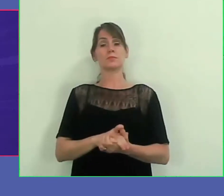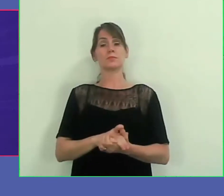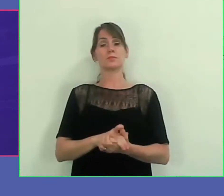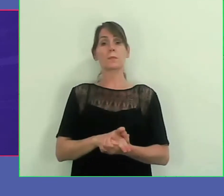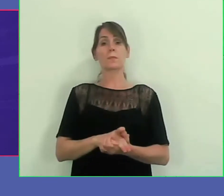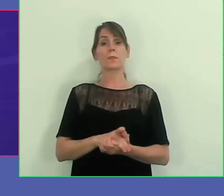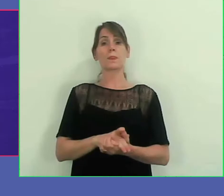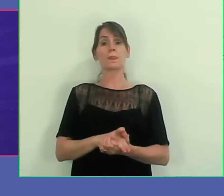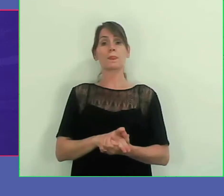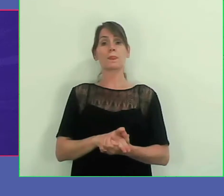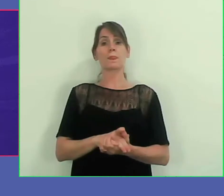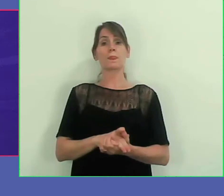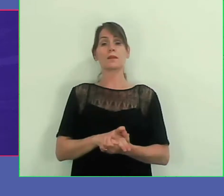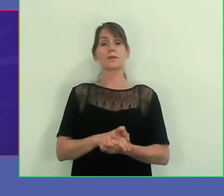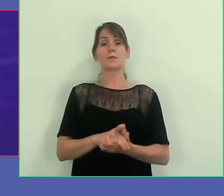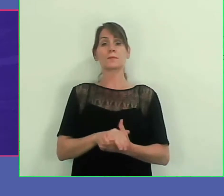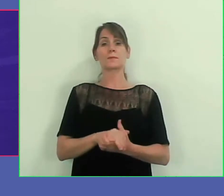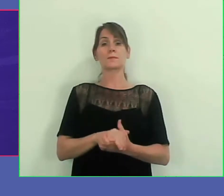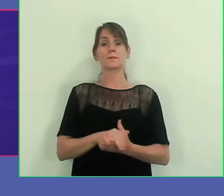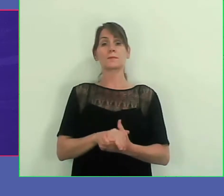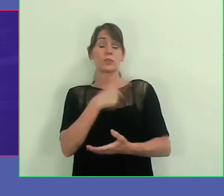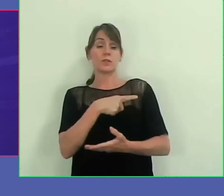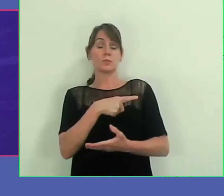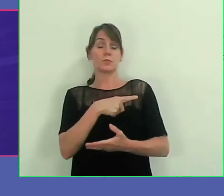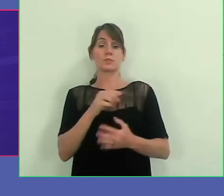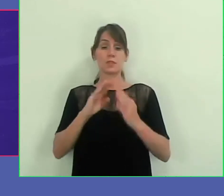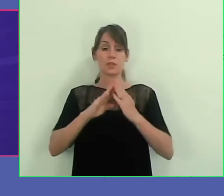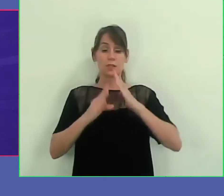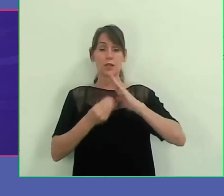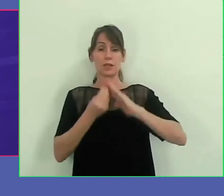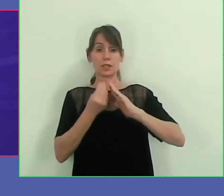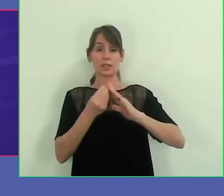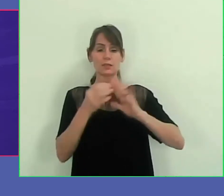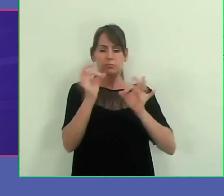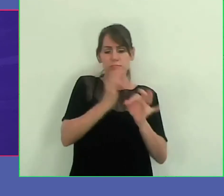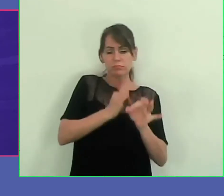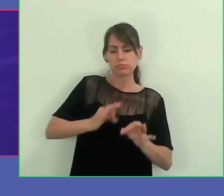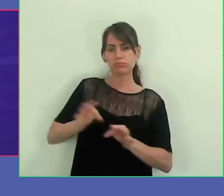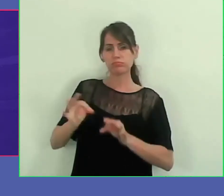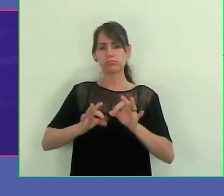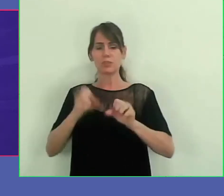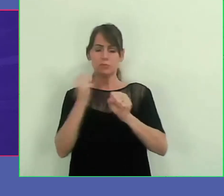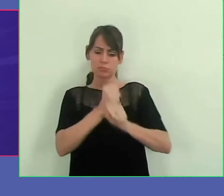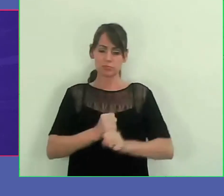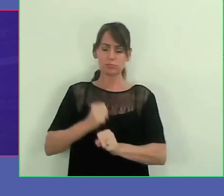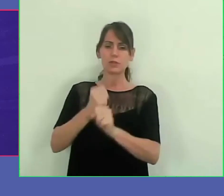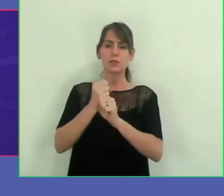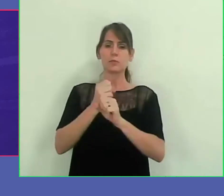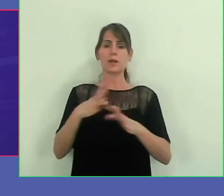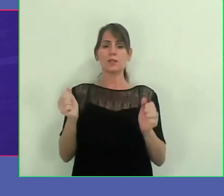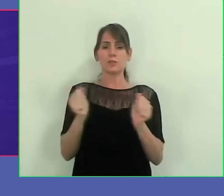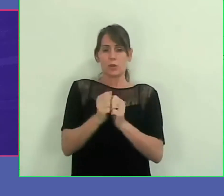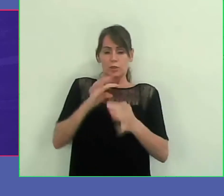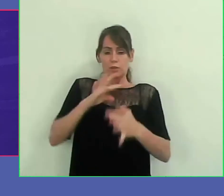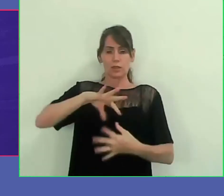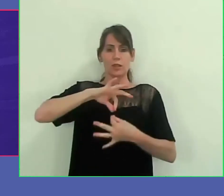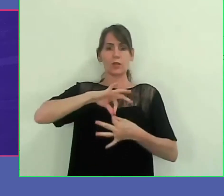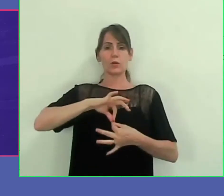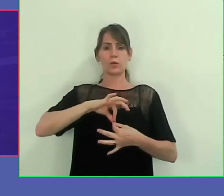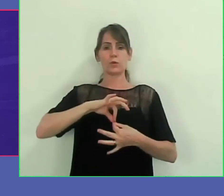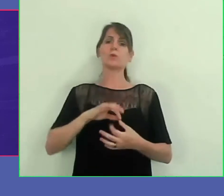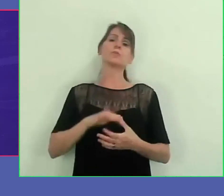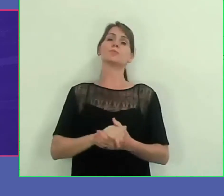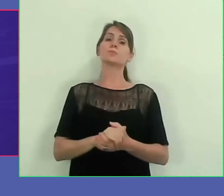a habitação de Deus no Espírito. Olha, quanta honra, quanto privilégio, nós vamos